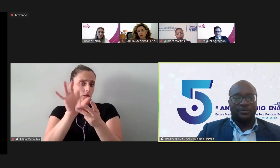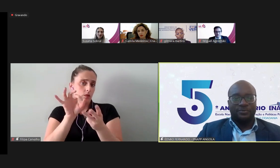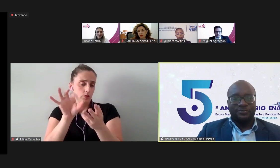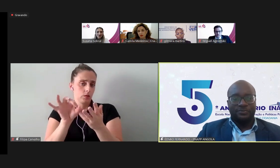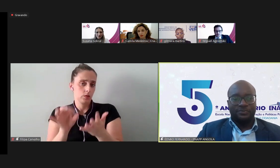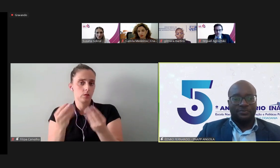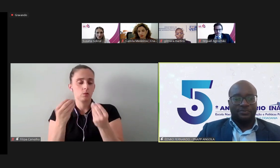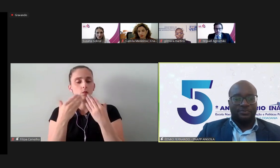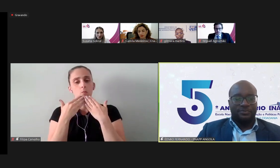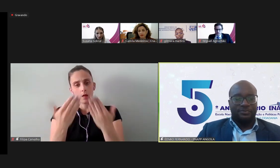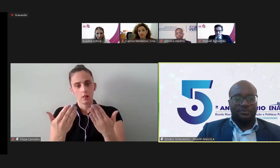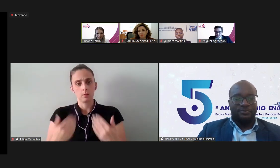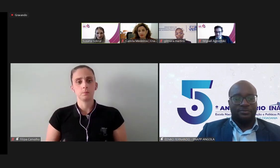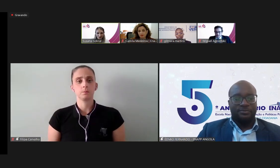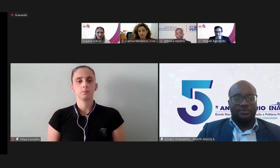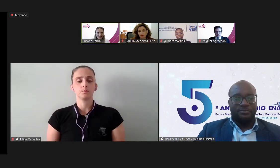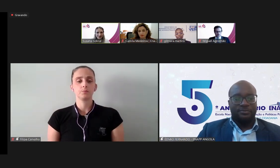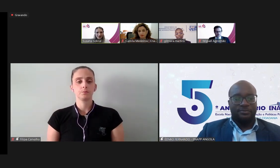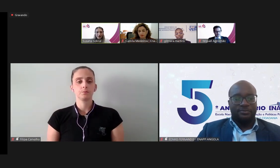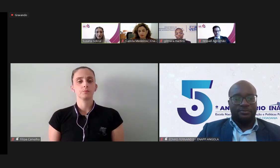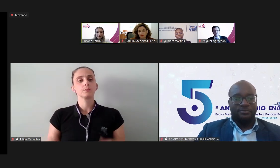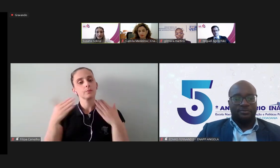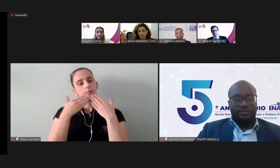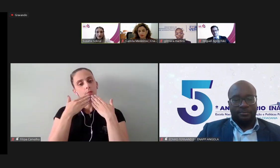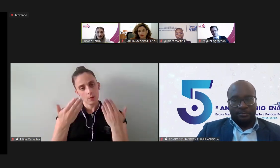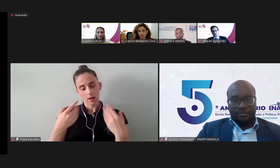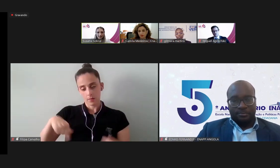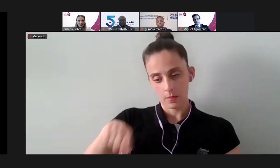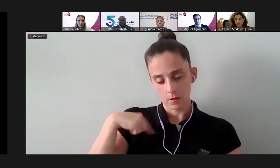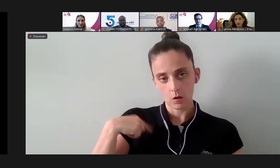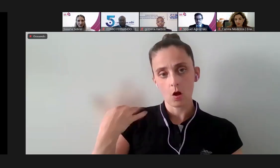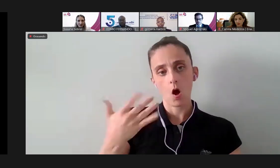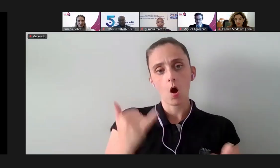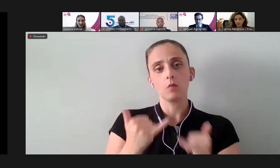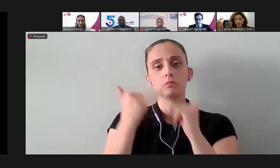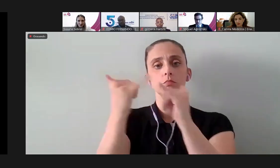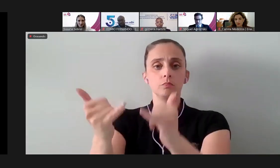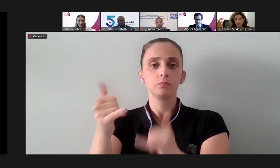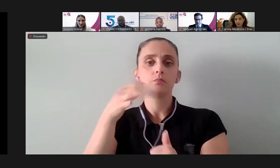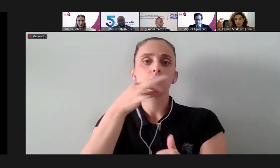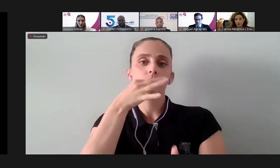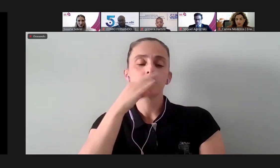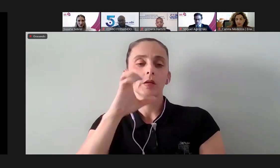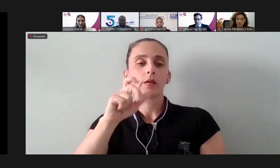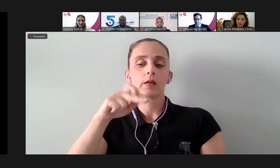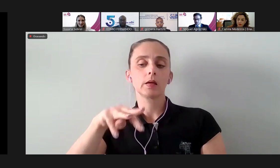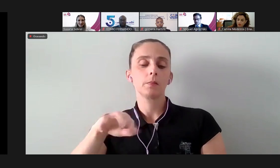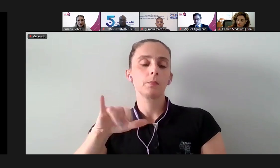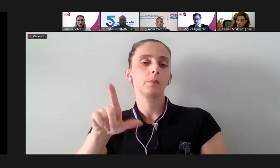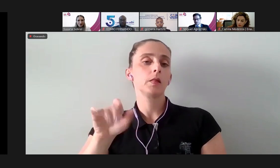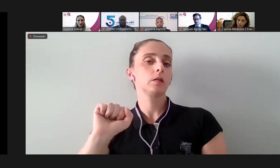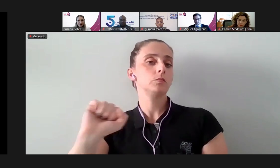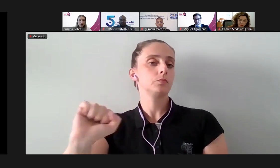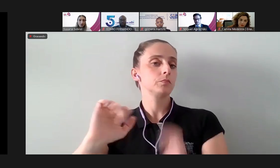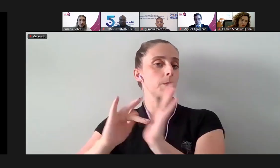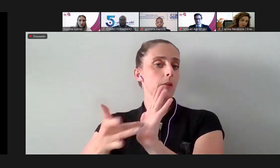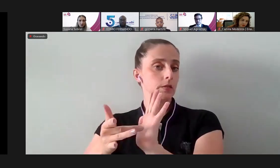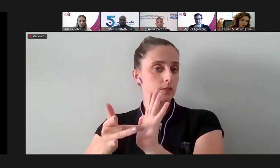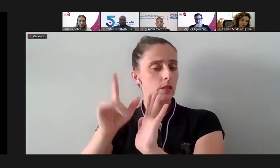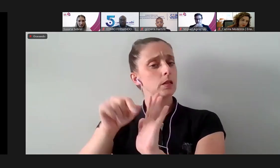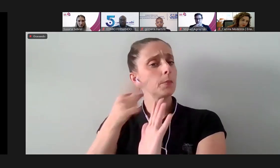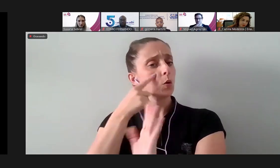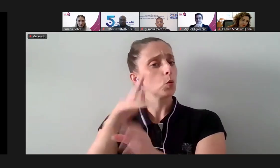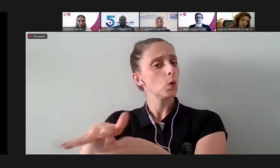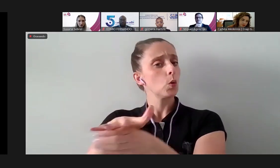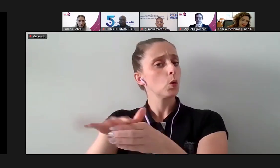Muito obrigado. Obrigada a nós. Passo então aqui a palavra à Camila Medeiros, do Brasil, para conhecer também o